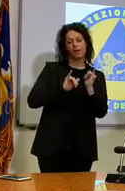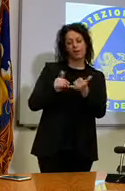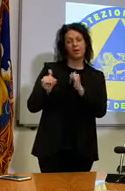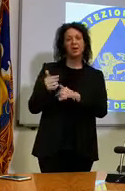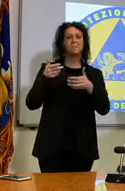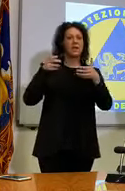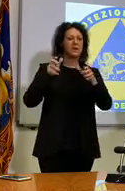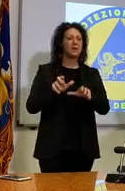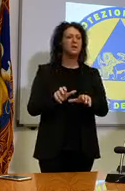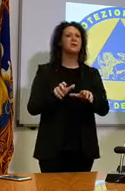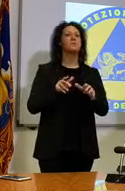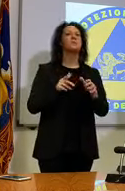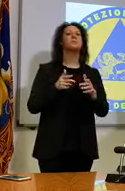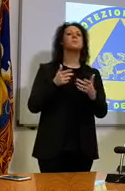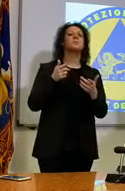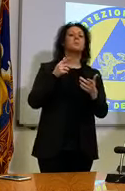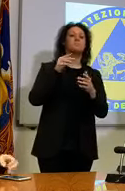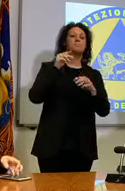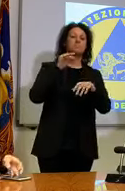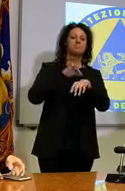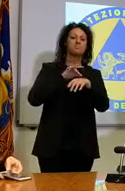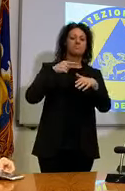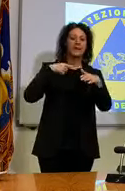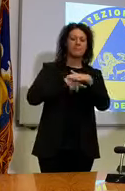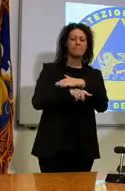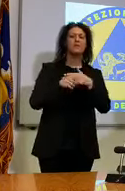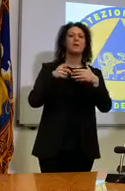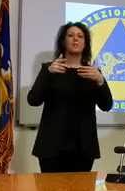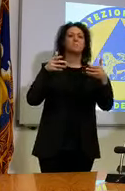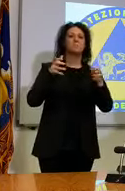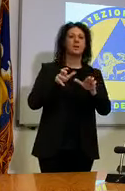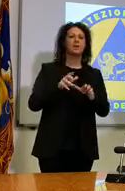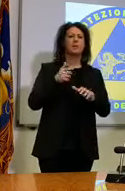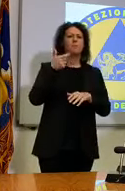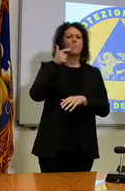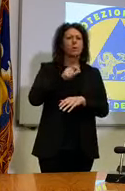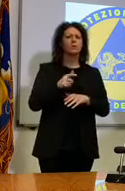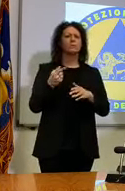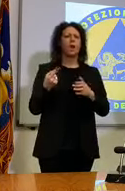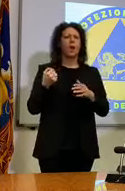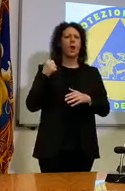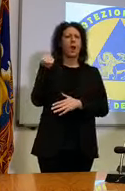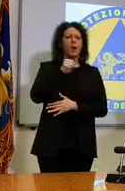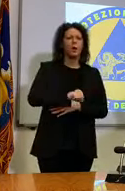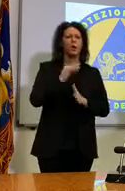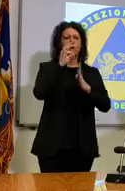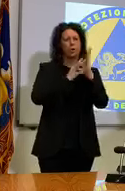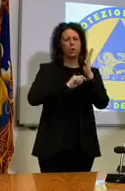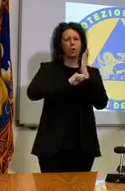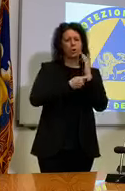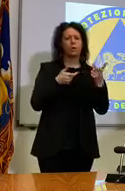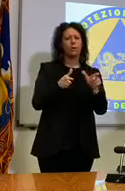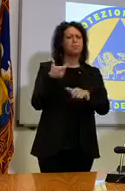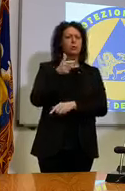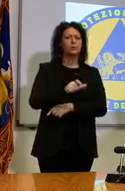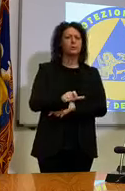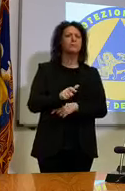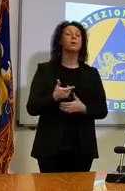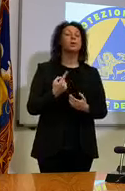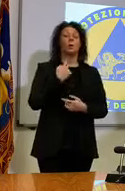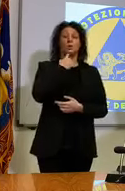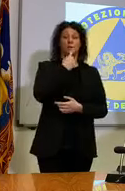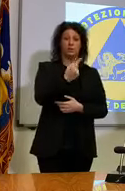terapie intensive, perché ancora le restrizioni. Guardate, siamo nella fase, ve l'ho detto in anticipo, per cui come si può dire,